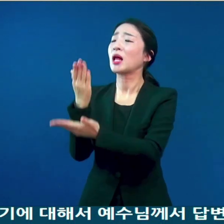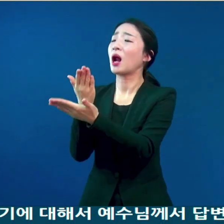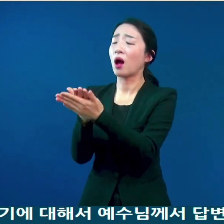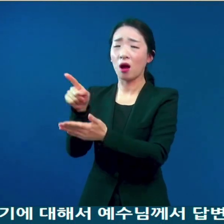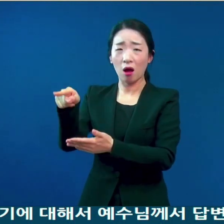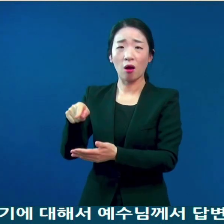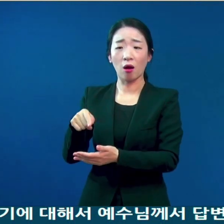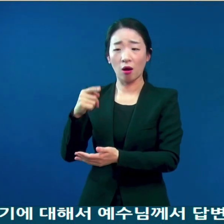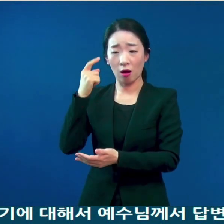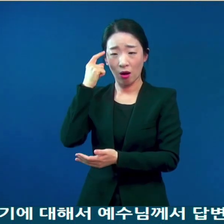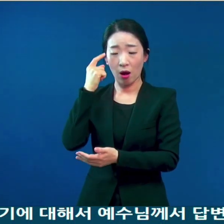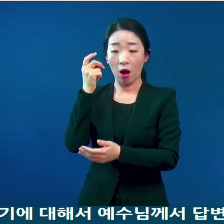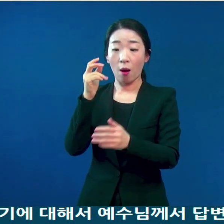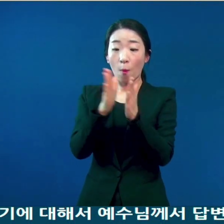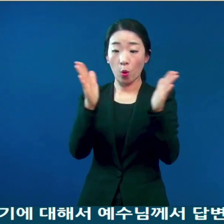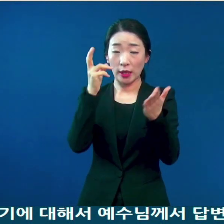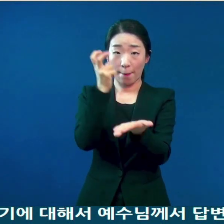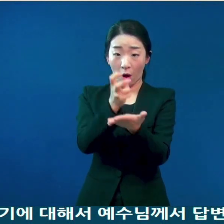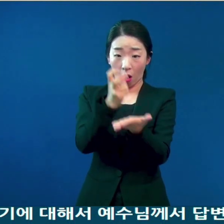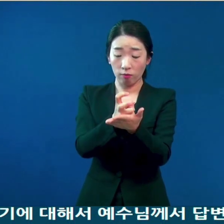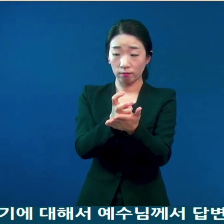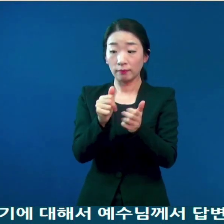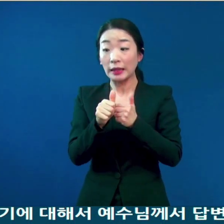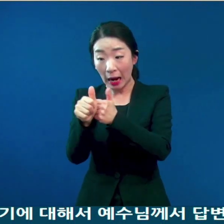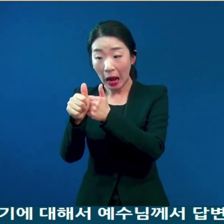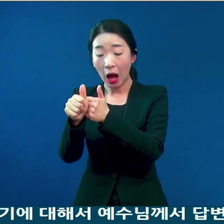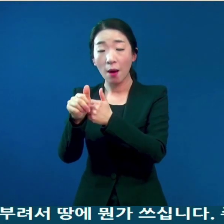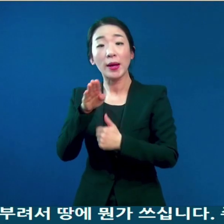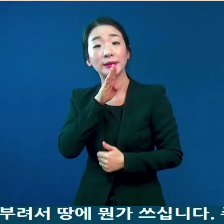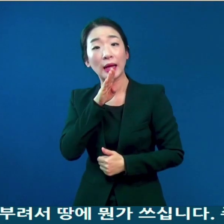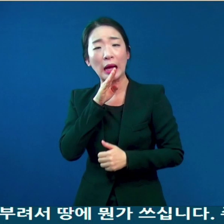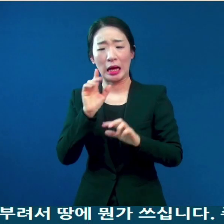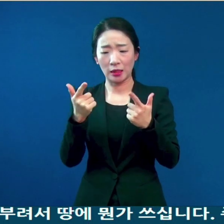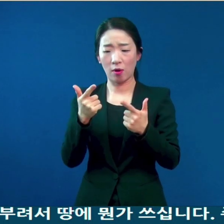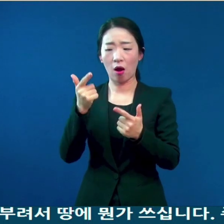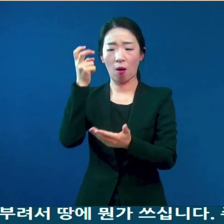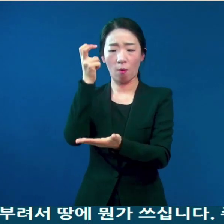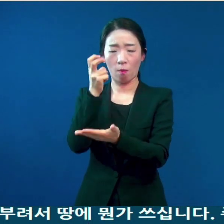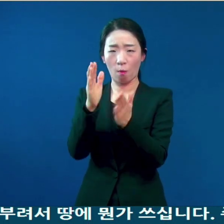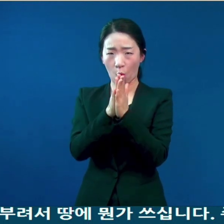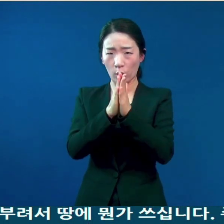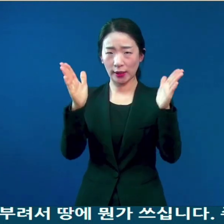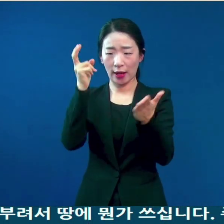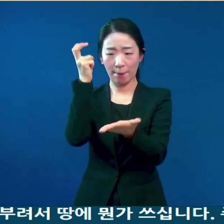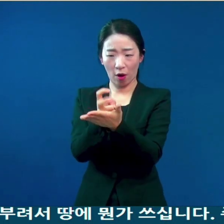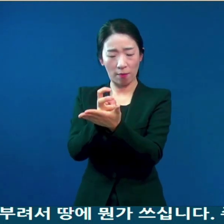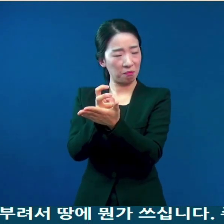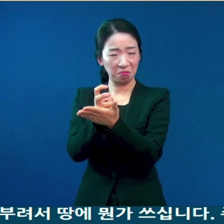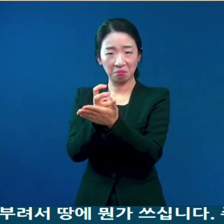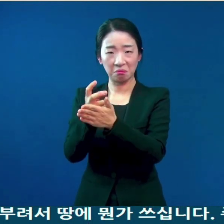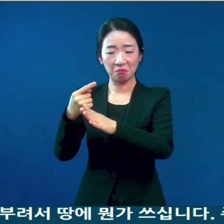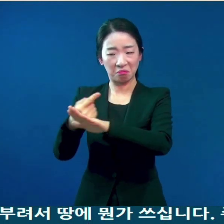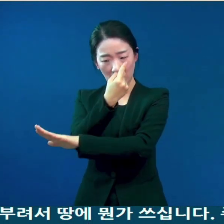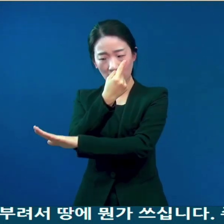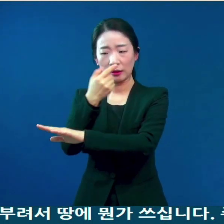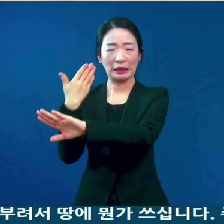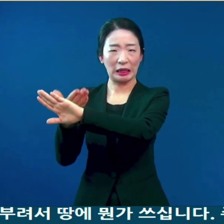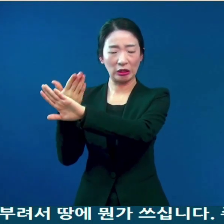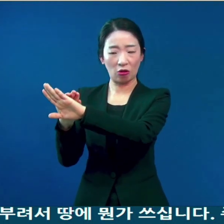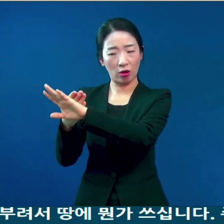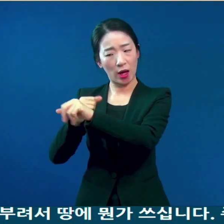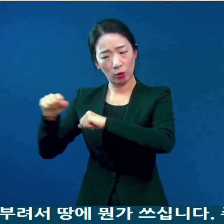궁금합니다. 예수님은 모세의 법을 따르시는 분입니까? 아니면 모세의 법을 따르지 않는